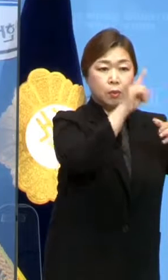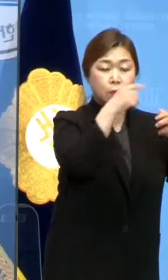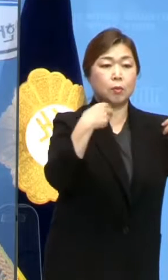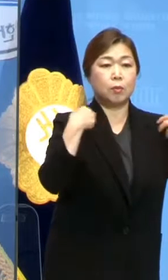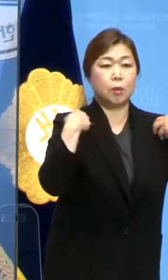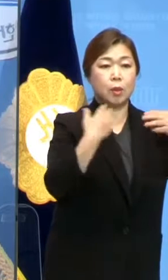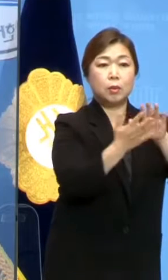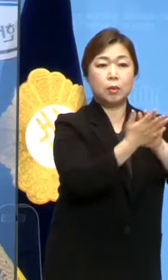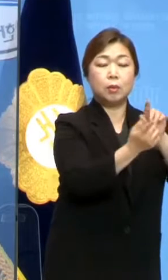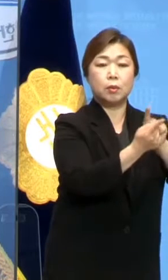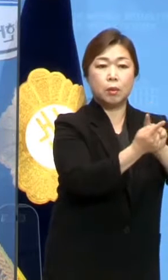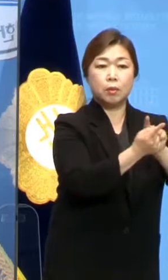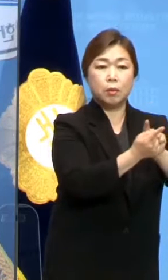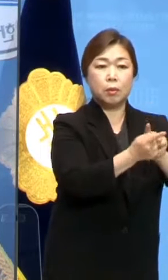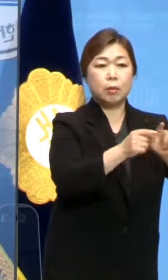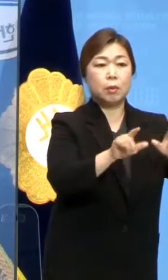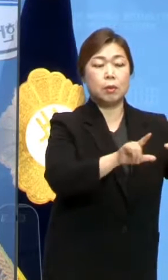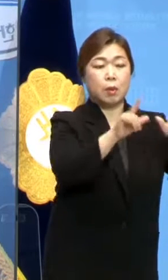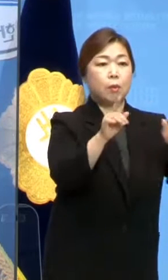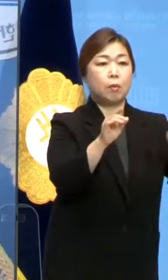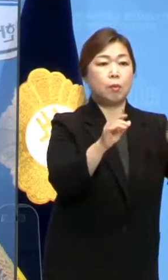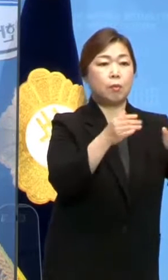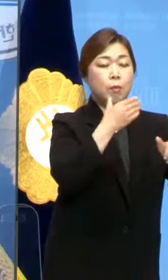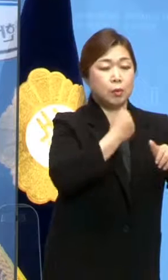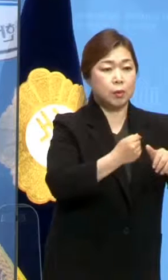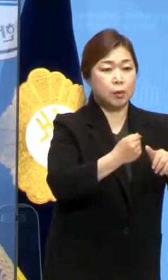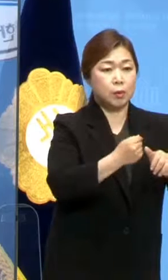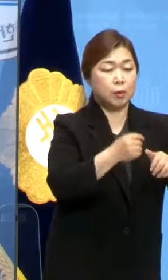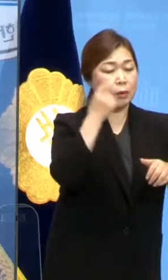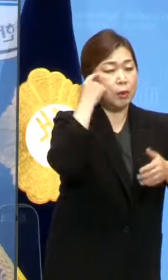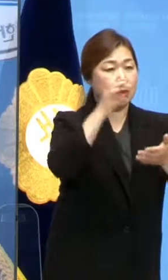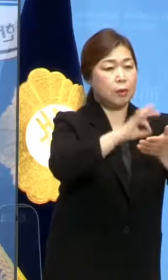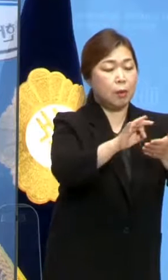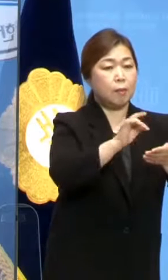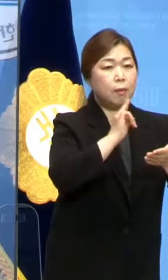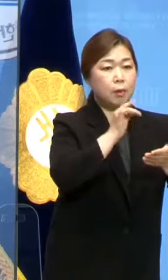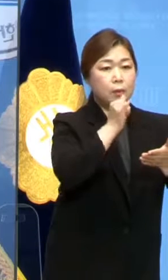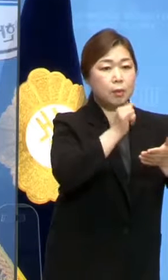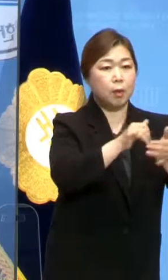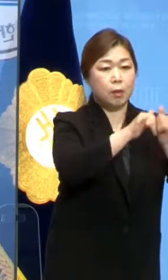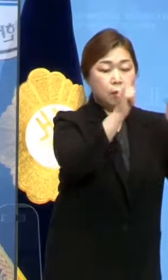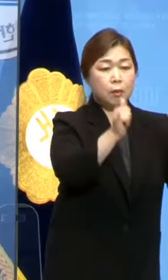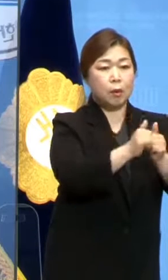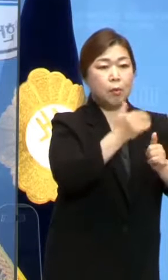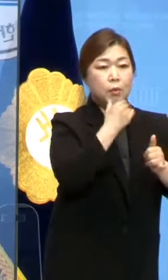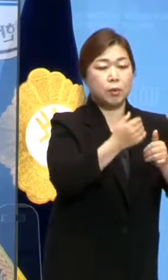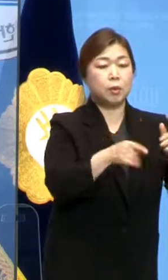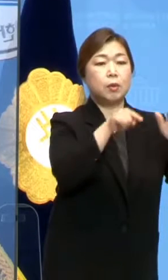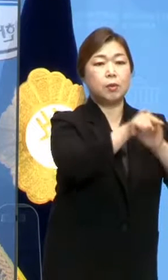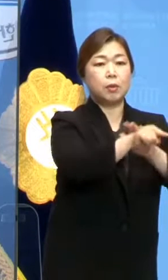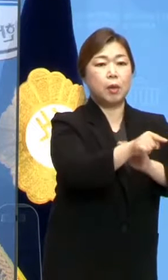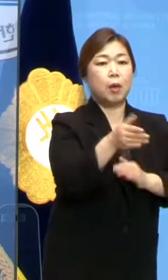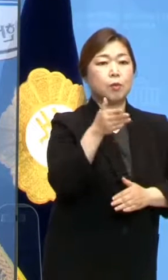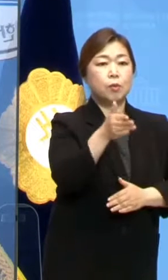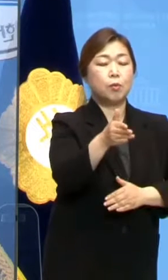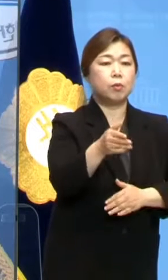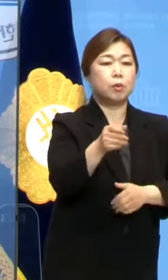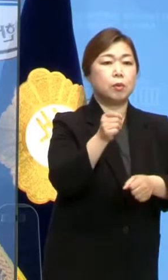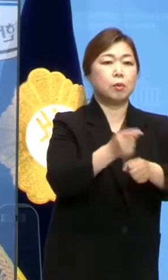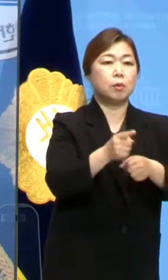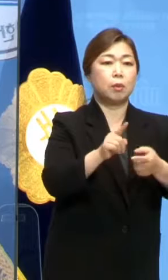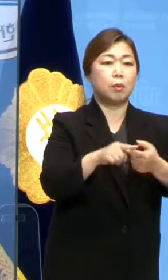직접 사회복지의 신경을 쓰겠다 며 사회복지 현장의 전문성을 호드의